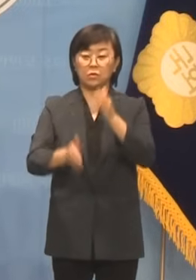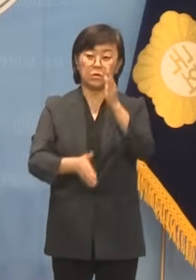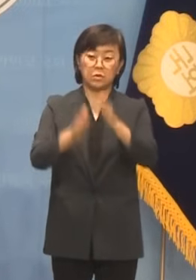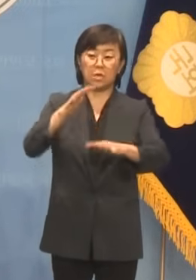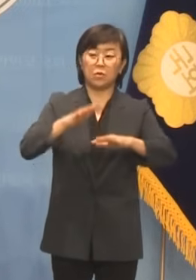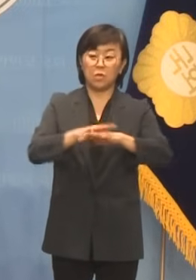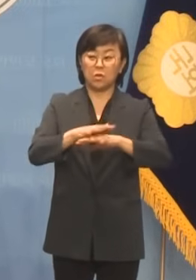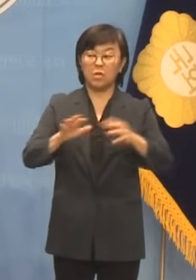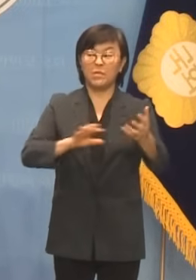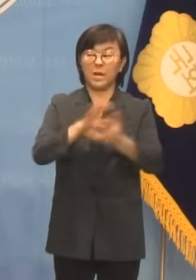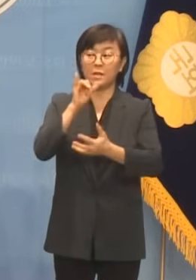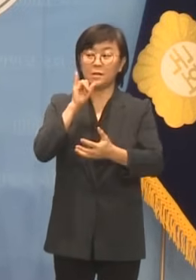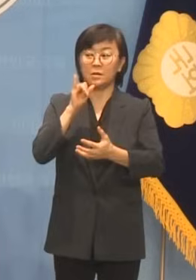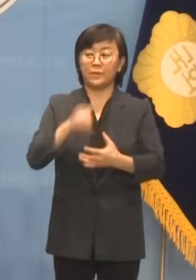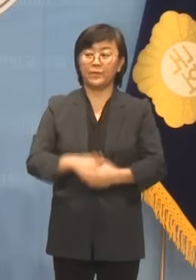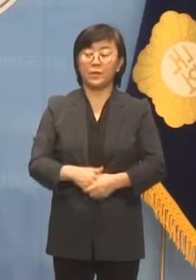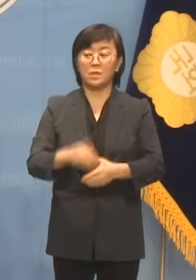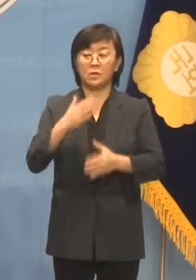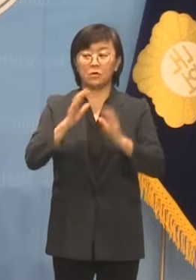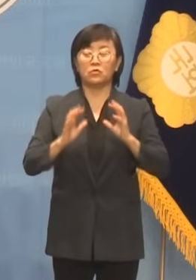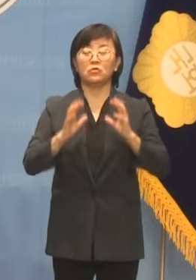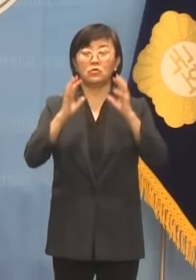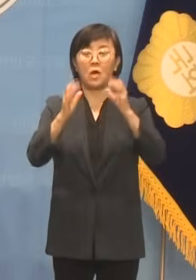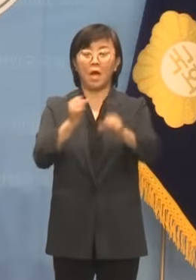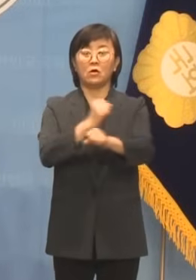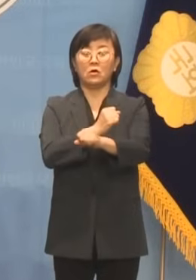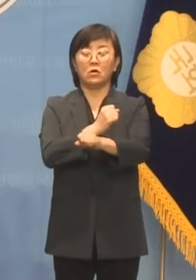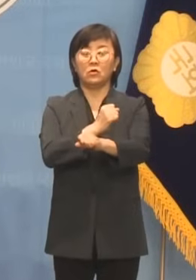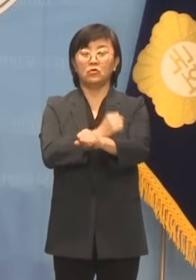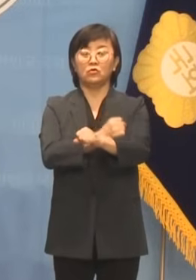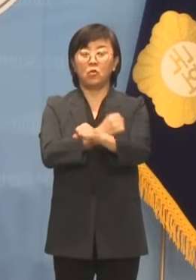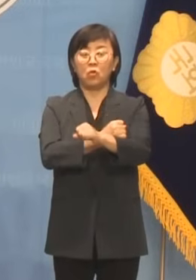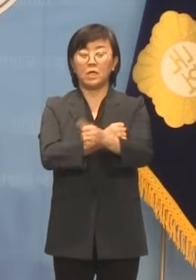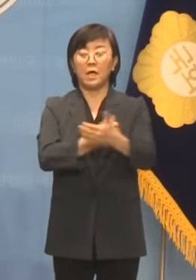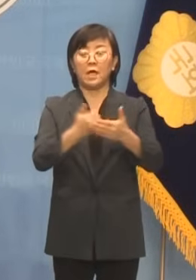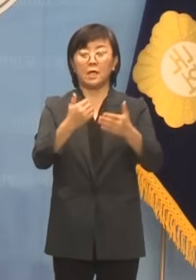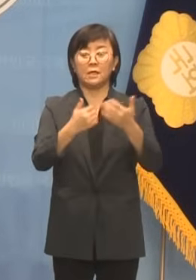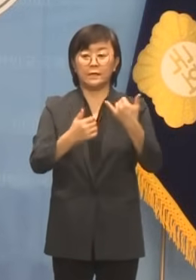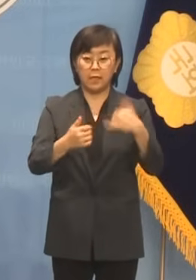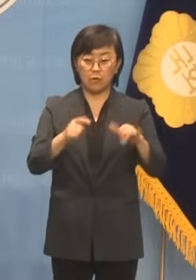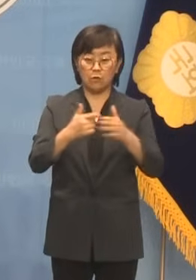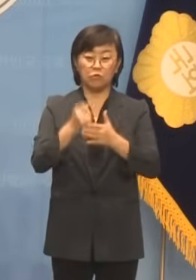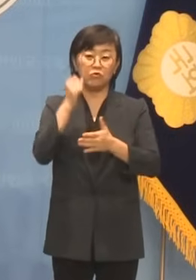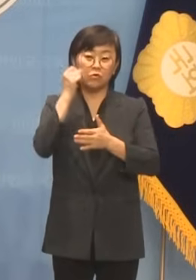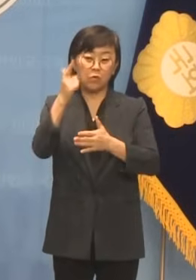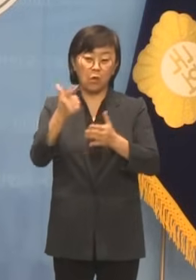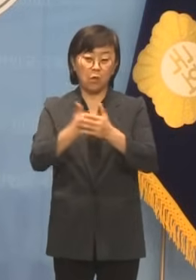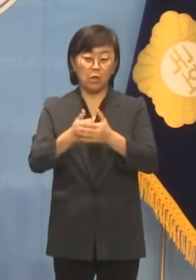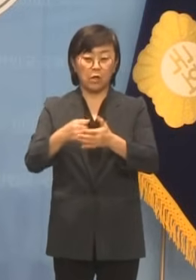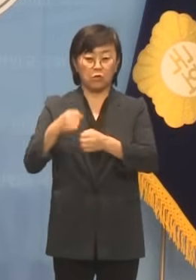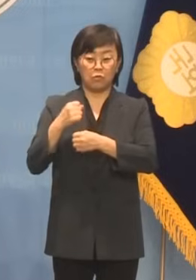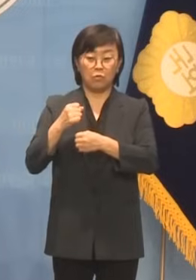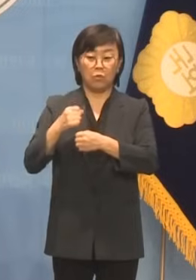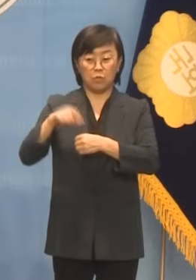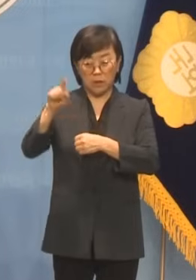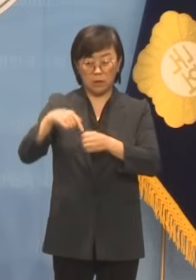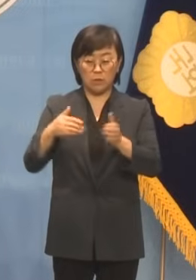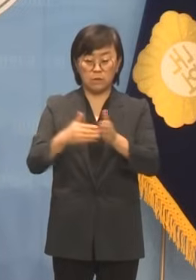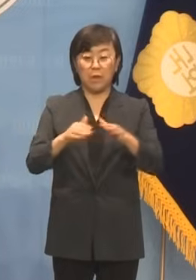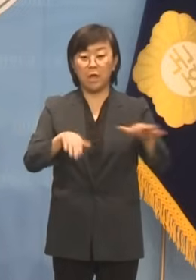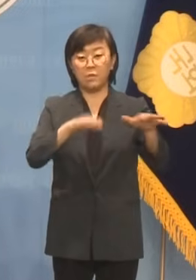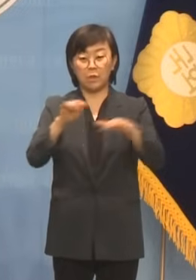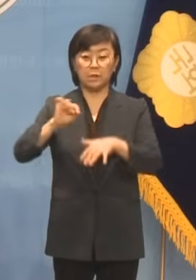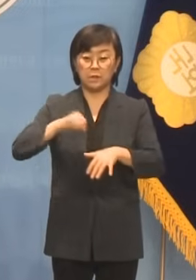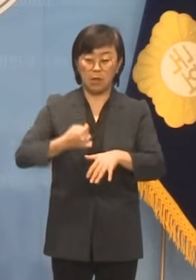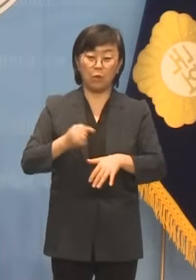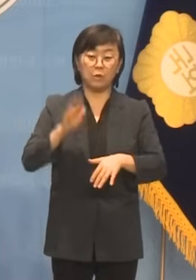농촌도 섞인 곳입니다. 저는 국가유공자의 자녀라는 이유로 6개월의 대체 복무만 하면 되었지만 해병대에